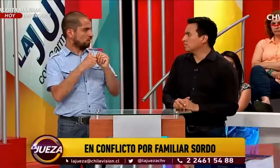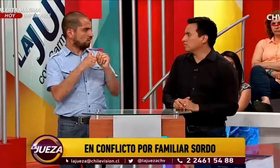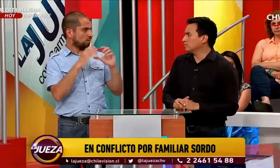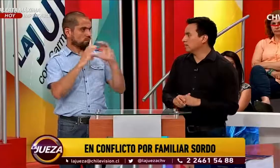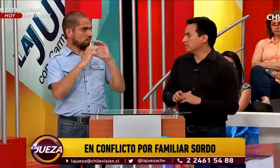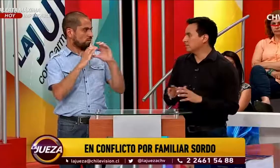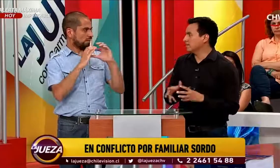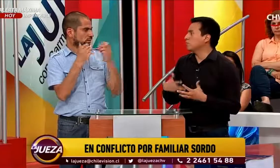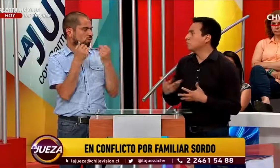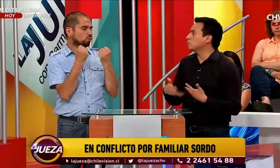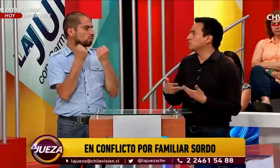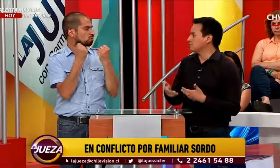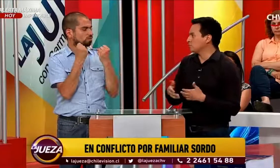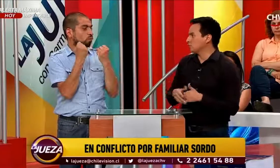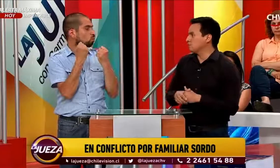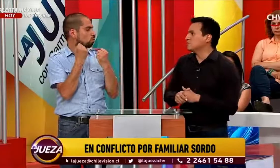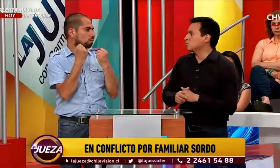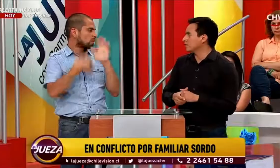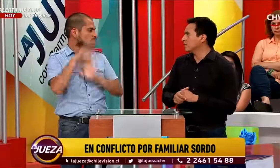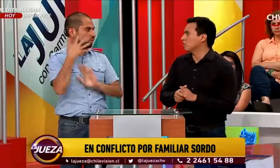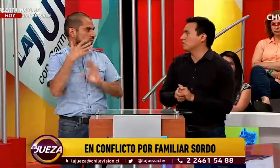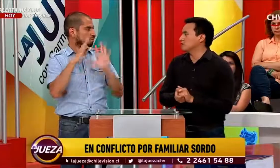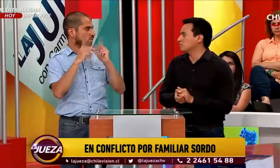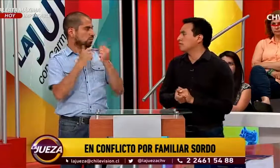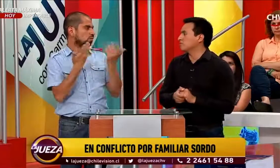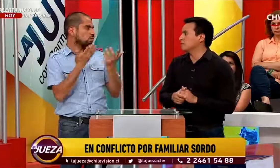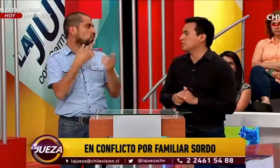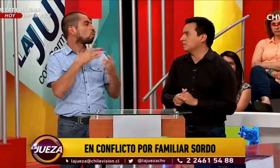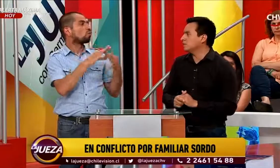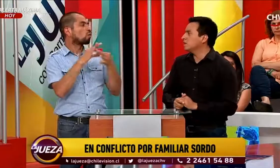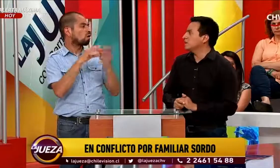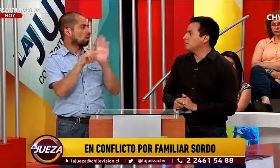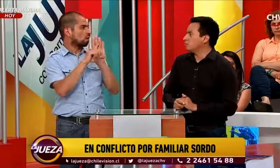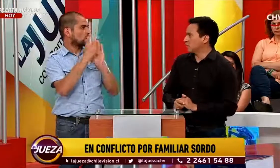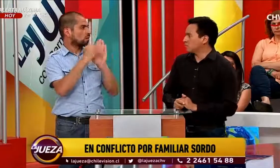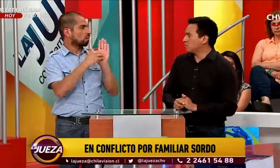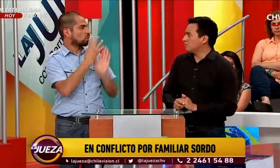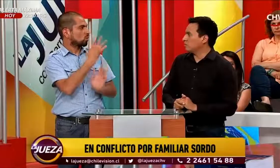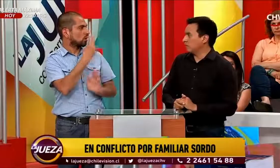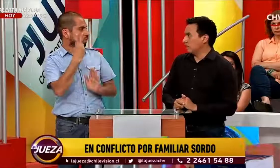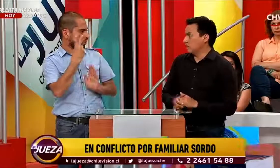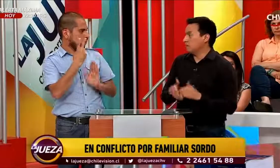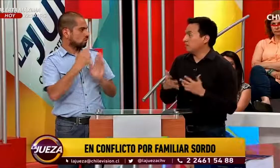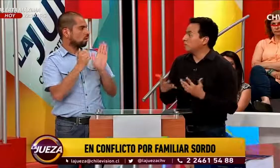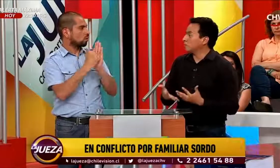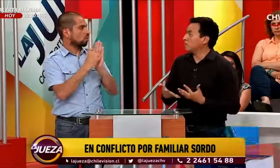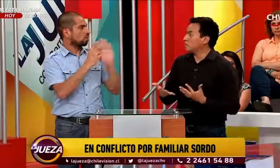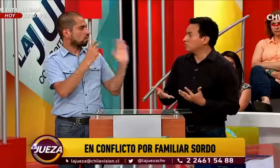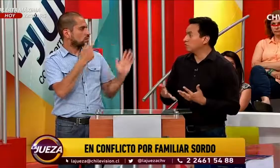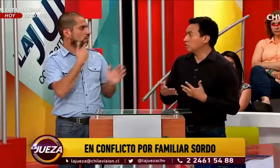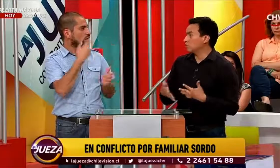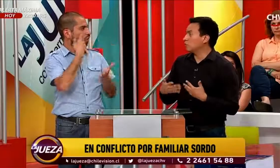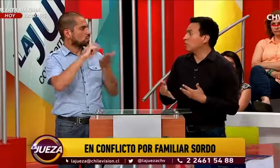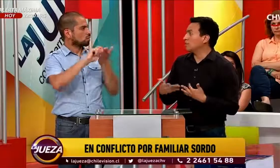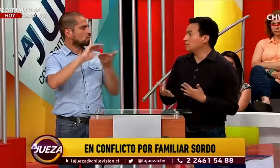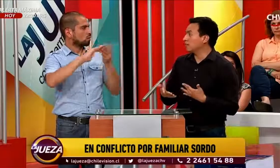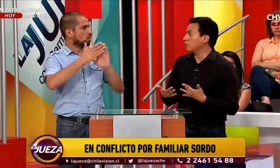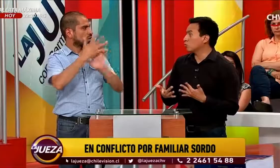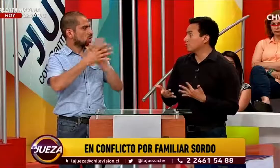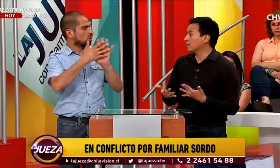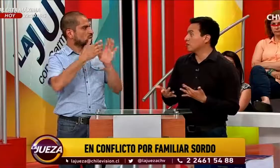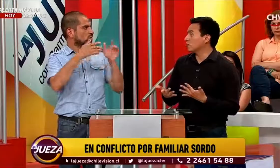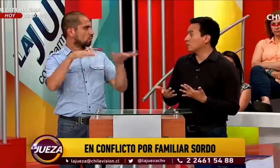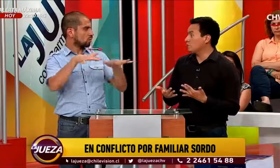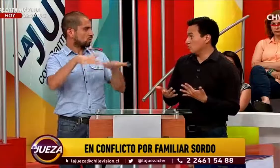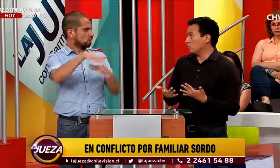comunicación. Es importante la comunicación en la familia. ¿Por qué motivo? Porque la ley 20.422, en su artículo 26, reconoce esta lengua como